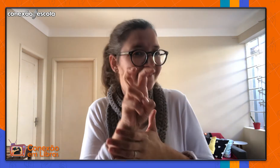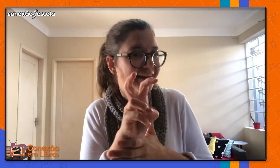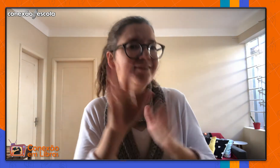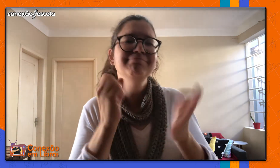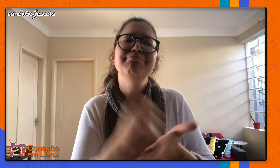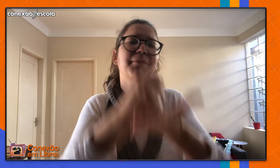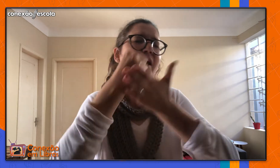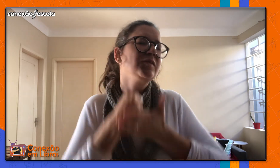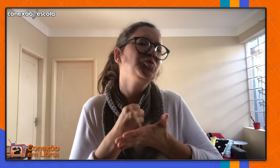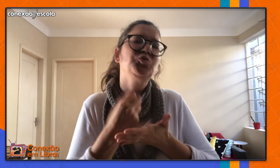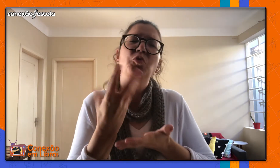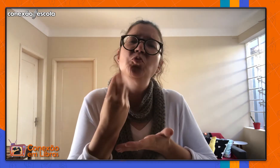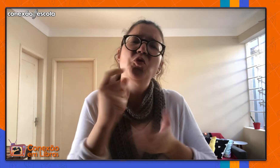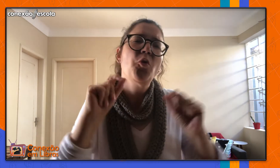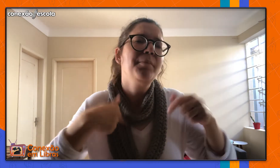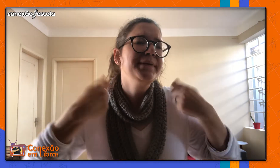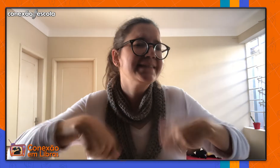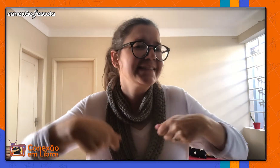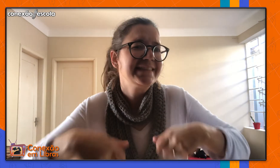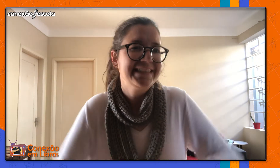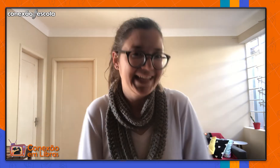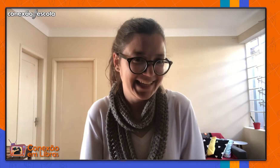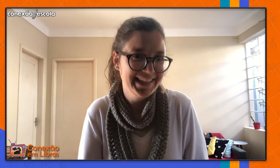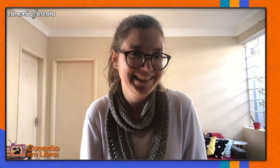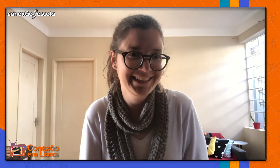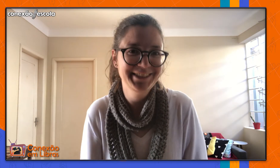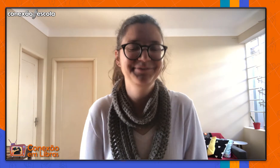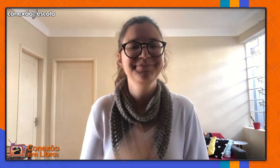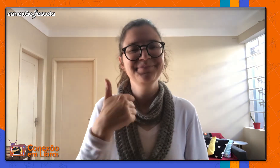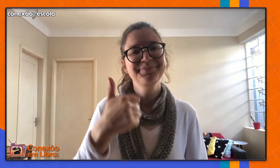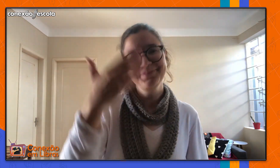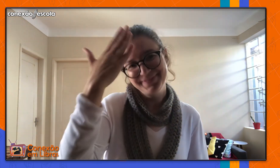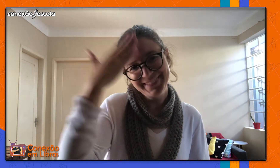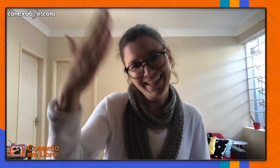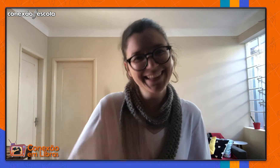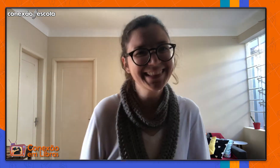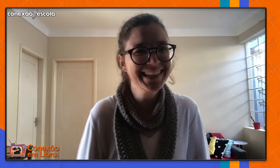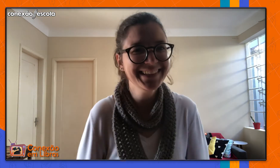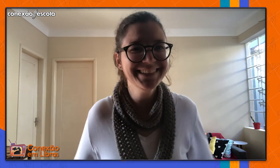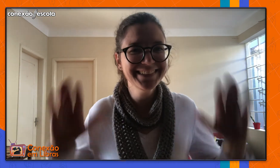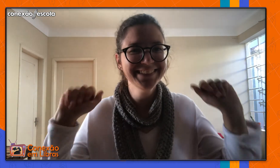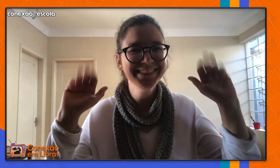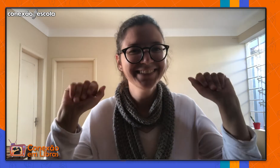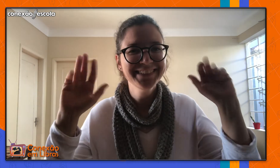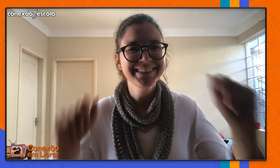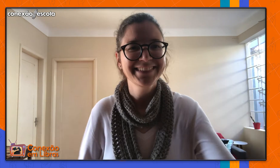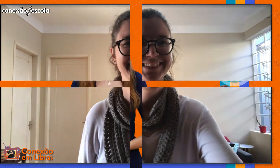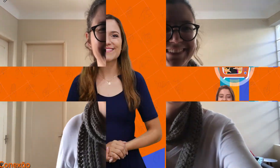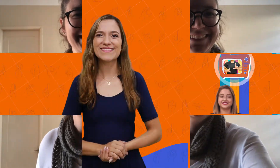no diário da Fiorella, que me apoiam muito. E eu estou aqui para o que vocês precisarem. Muito obrigada. Tchau, tchau.